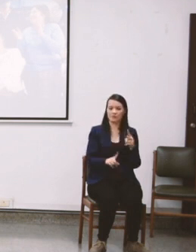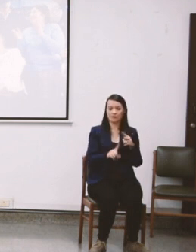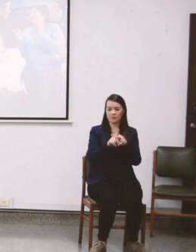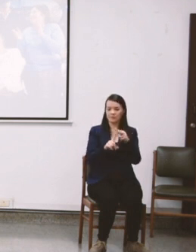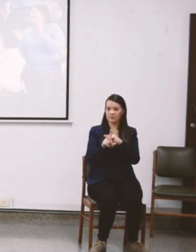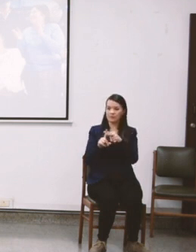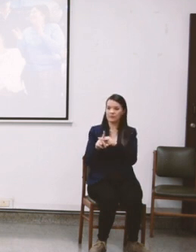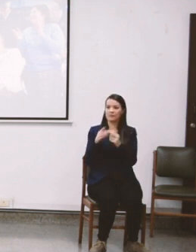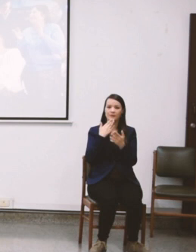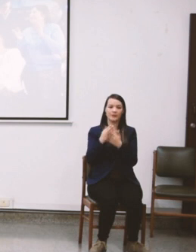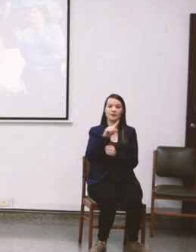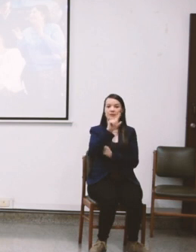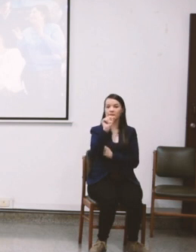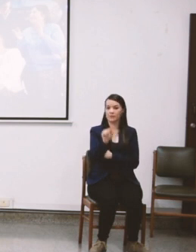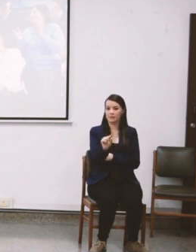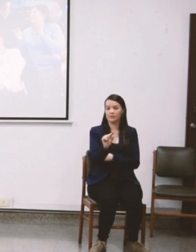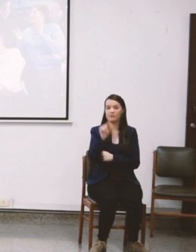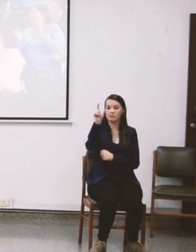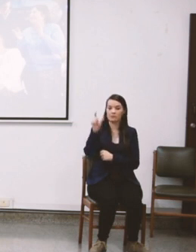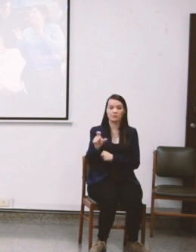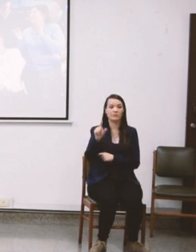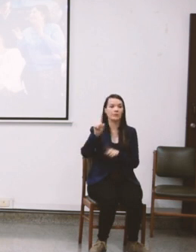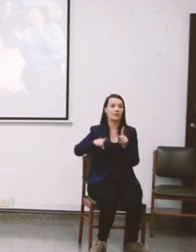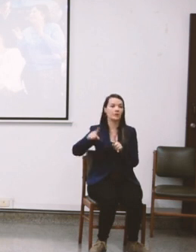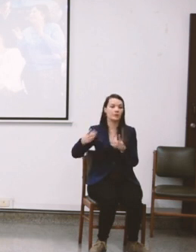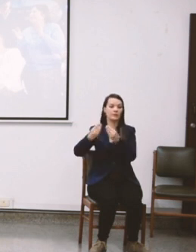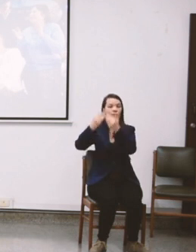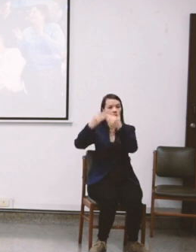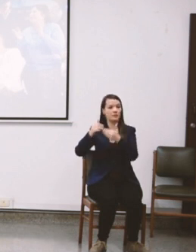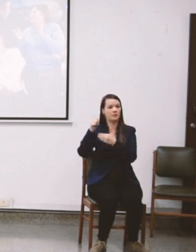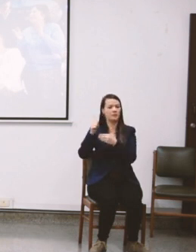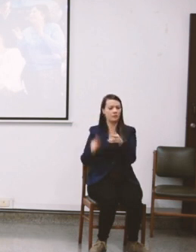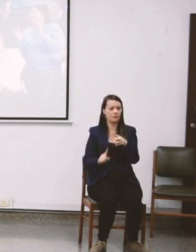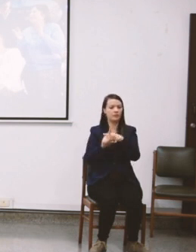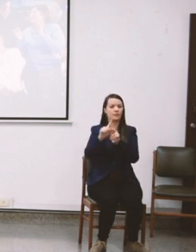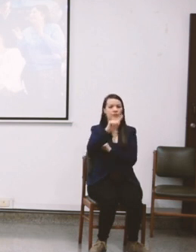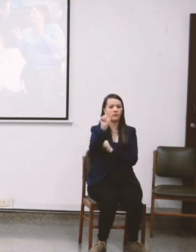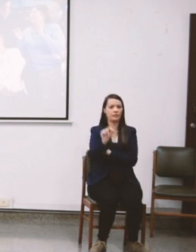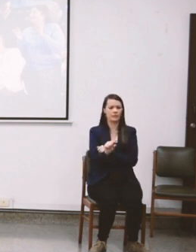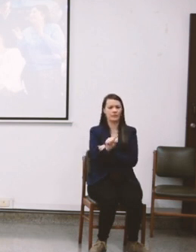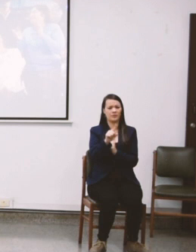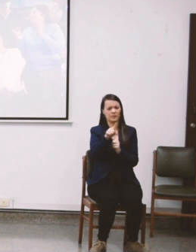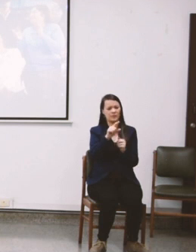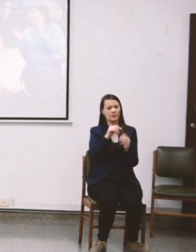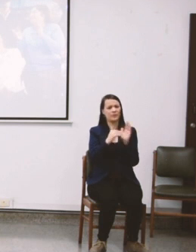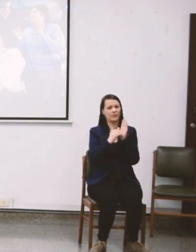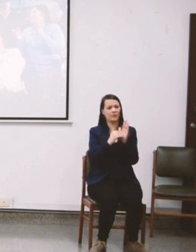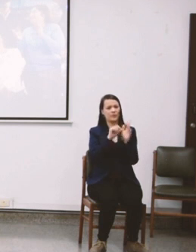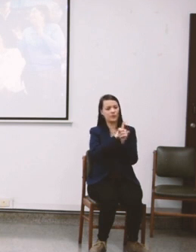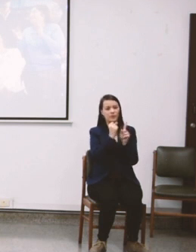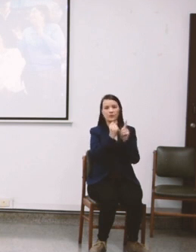o los cuestionamientos que algunas personas con discapacidad están haciendo, inclusive al modelo social de